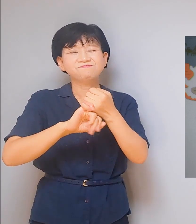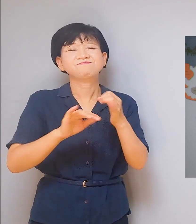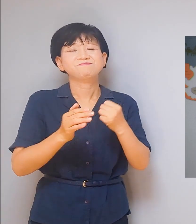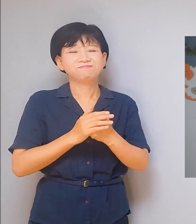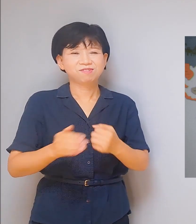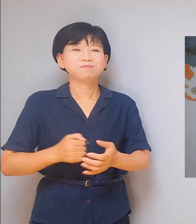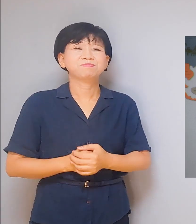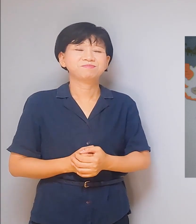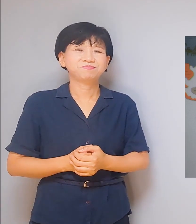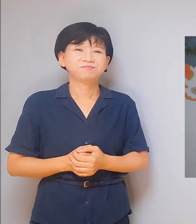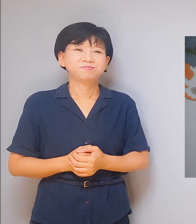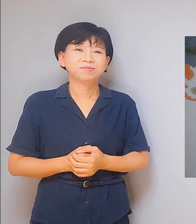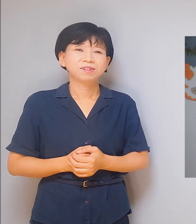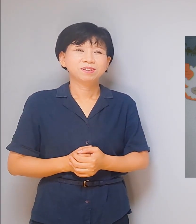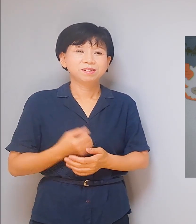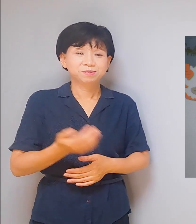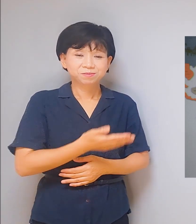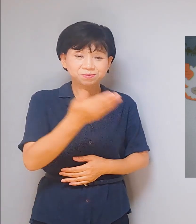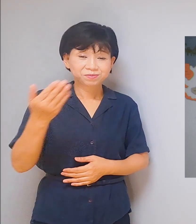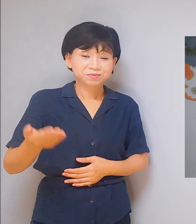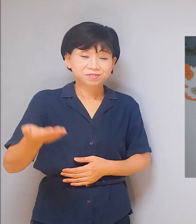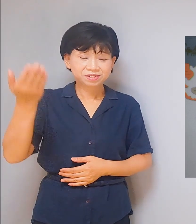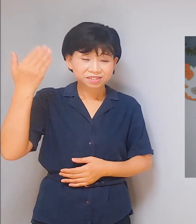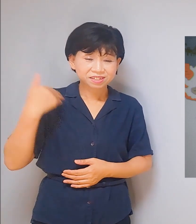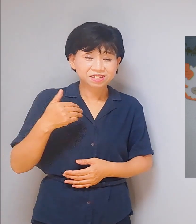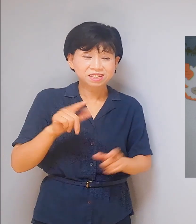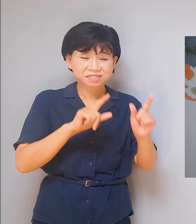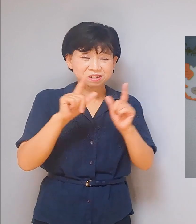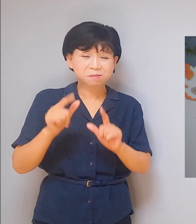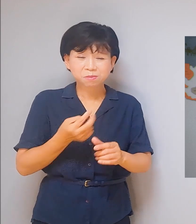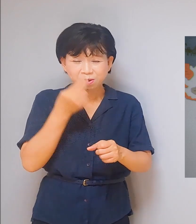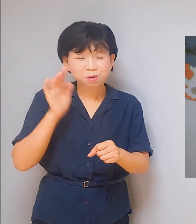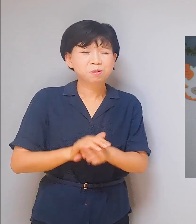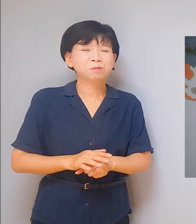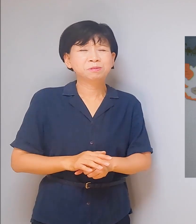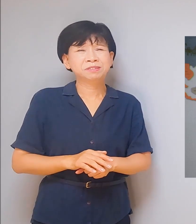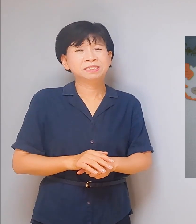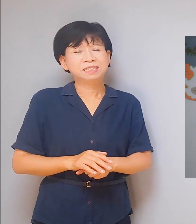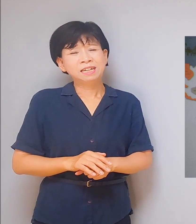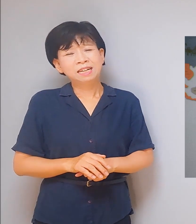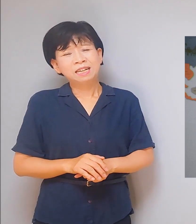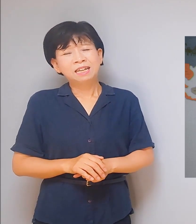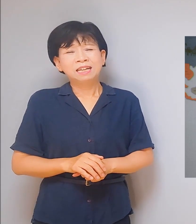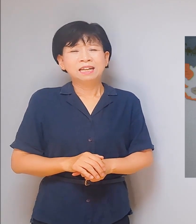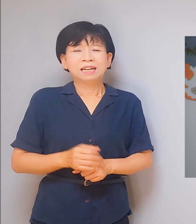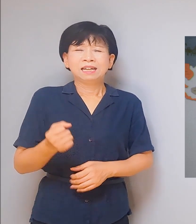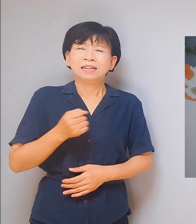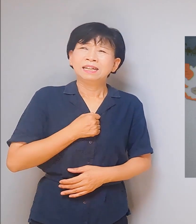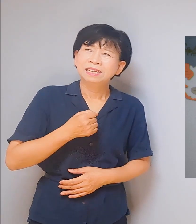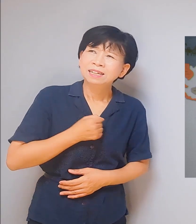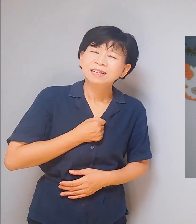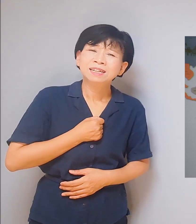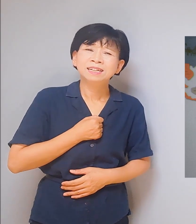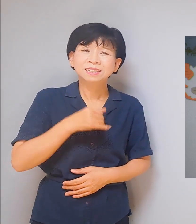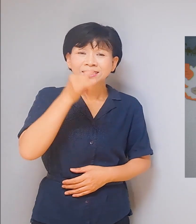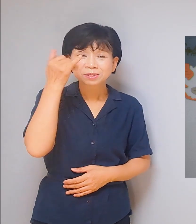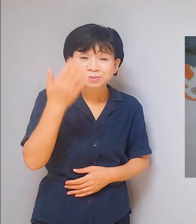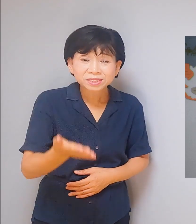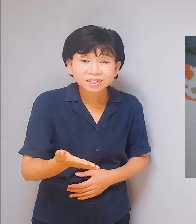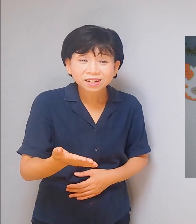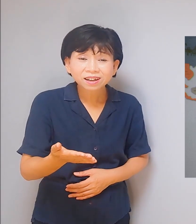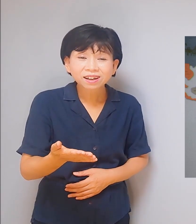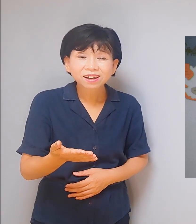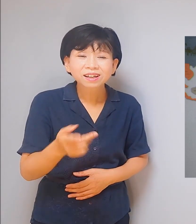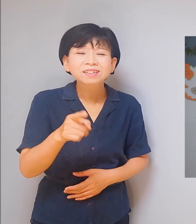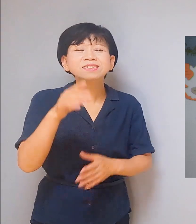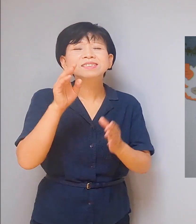때문입니다. 성도 여러분, 지난 삶이 억울하십니까? 생각만 해도 속상한 일이 있으십니까? 그때 만났던